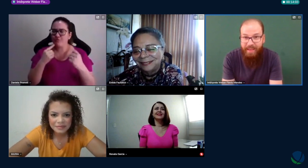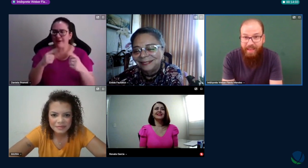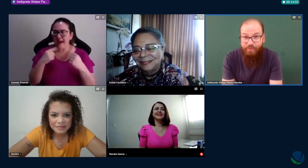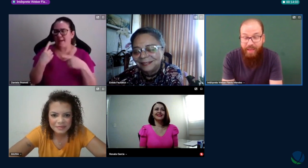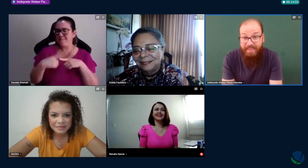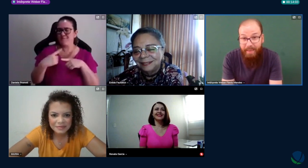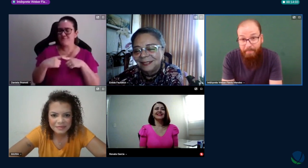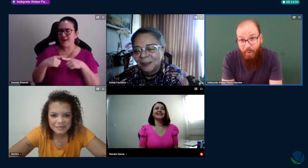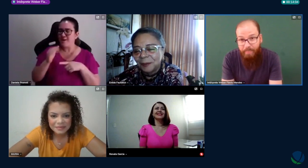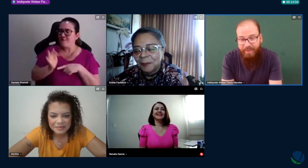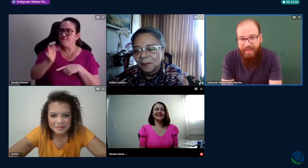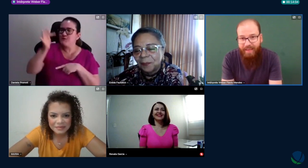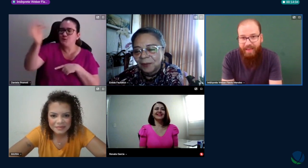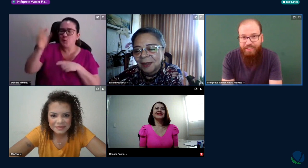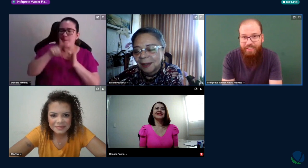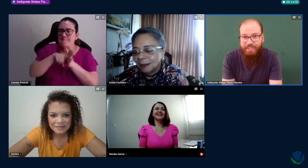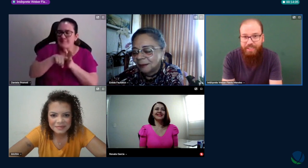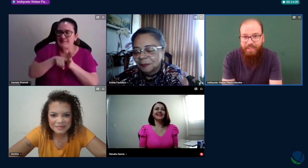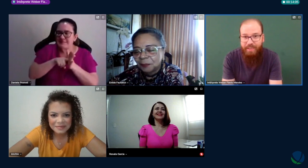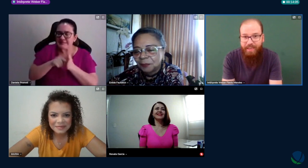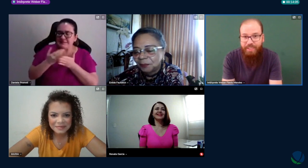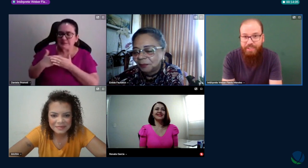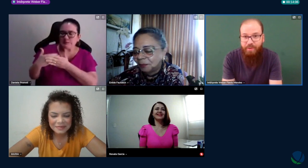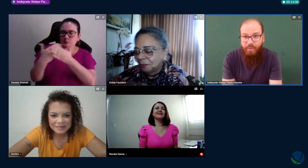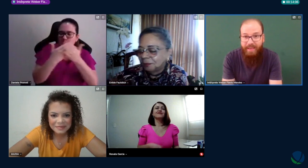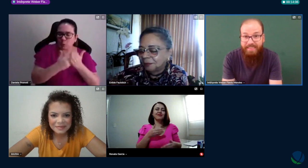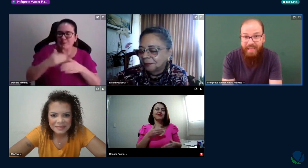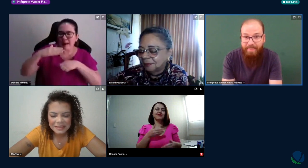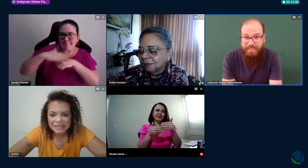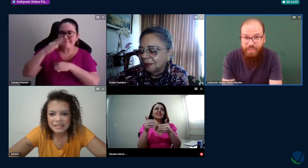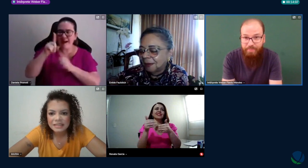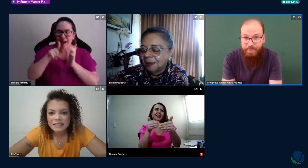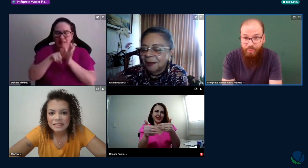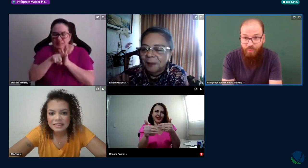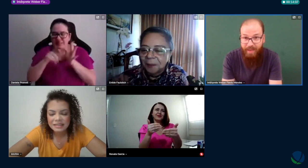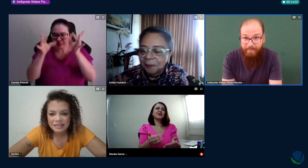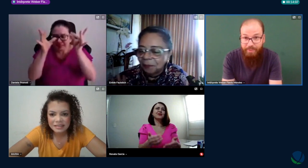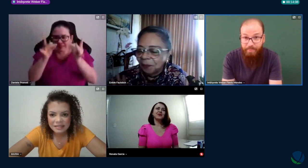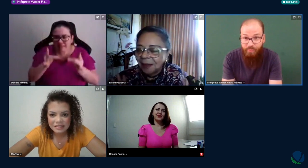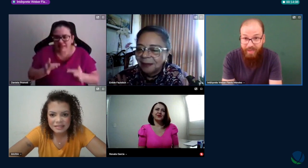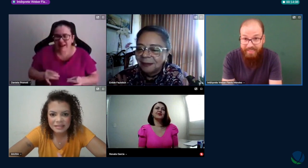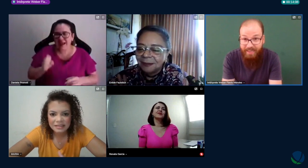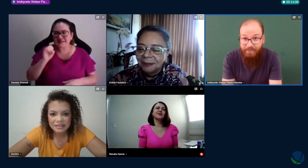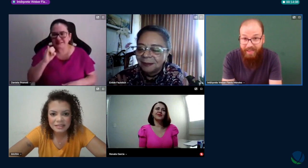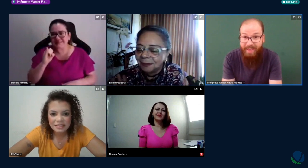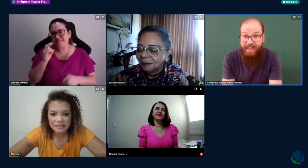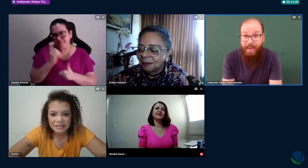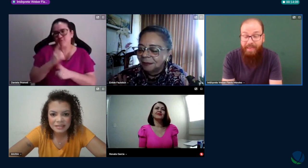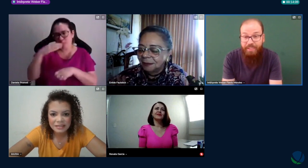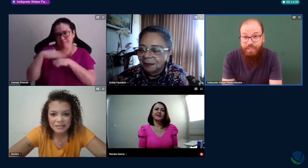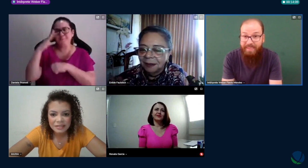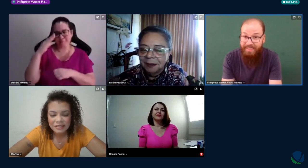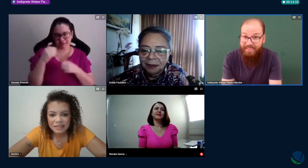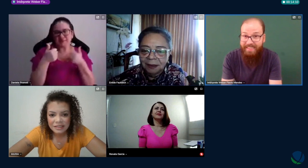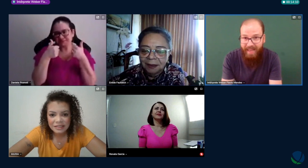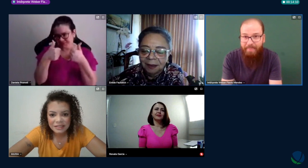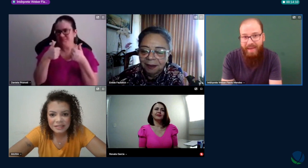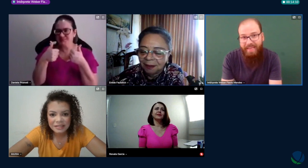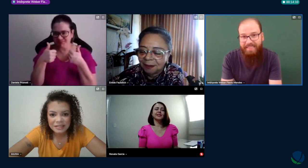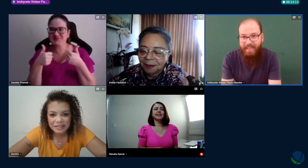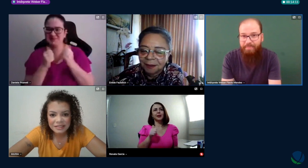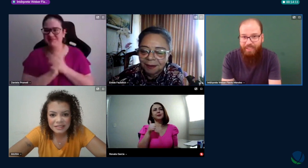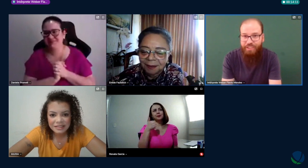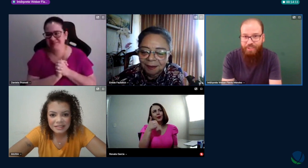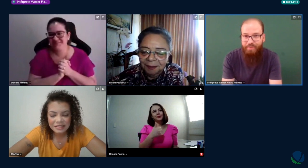interessante. Isso é bom porque a gente recebe esse tipo de provocação, né? Para a gente